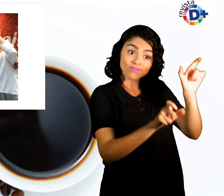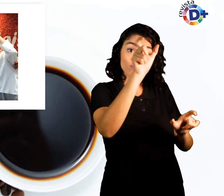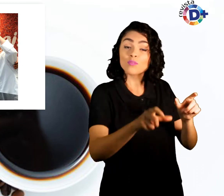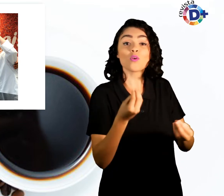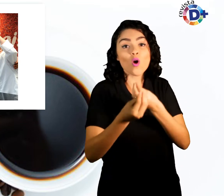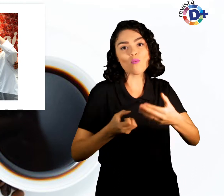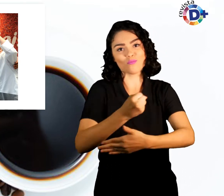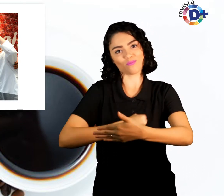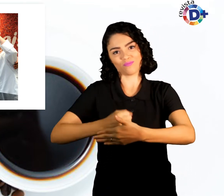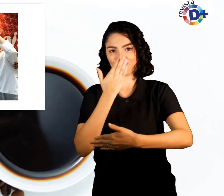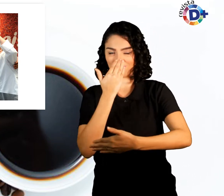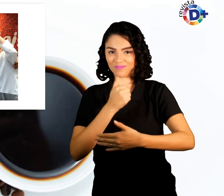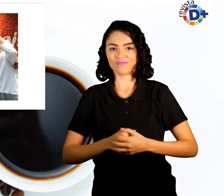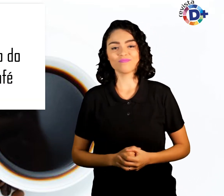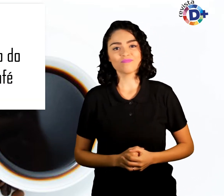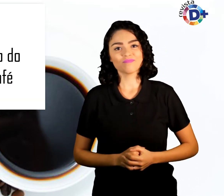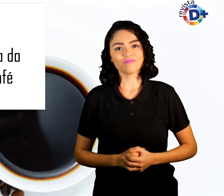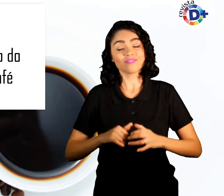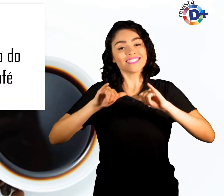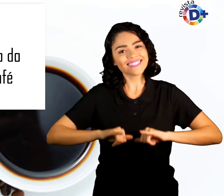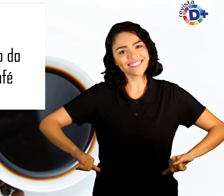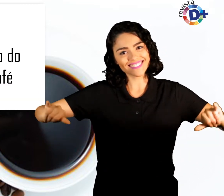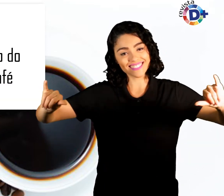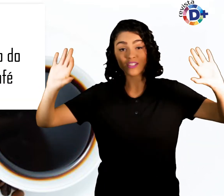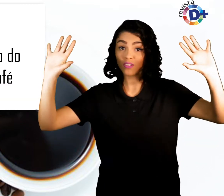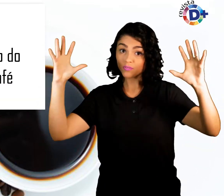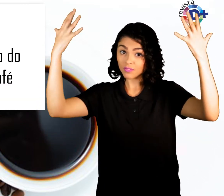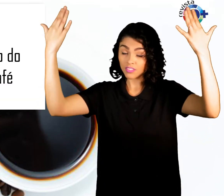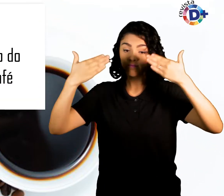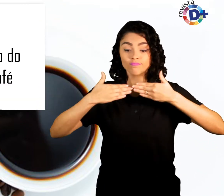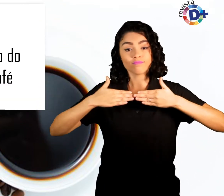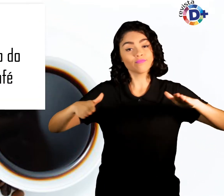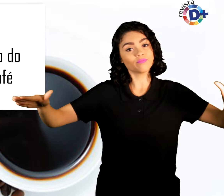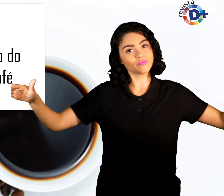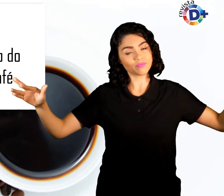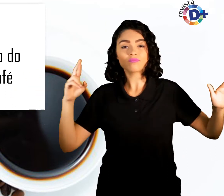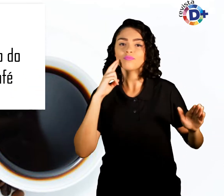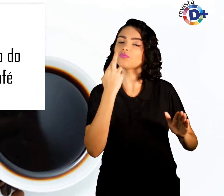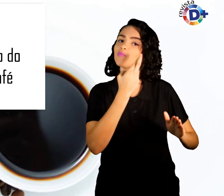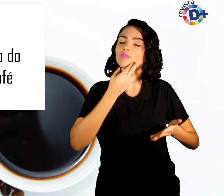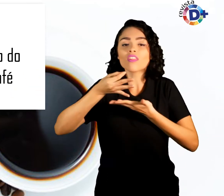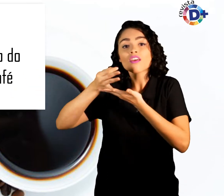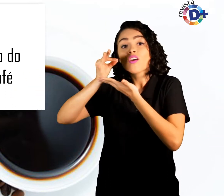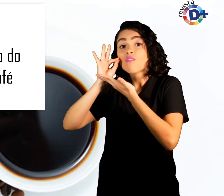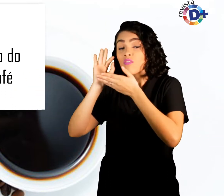serviço evento de inauguração dos cheques especiais cacém dia